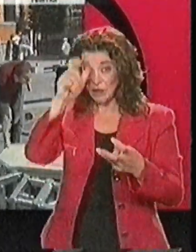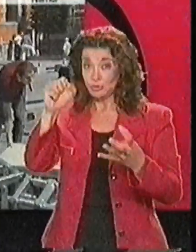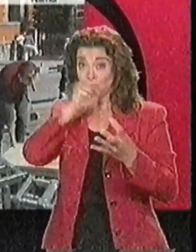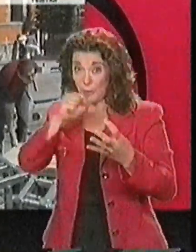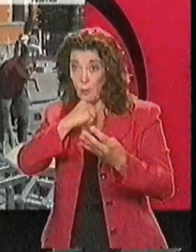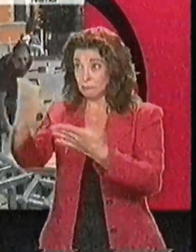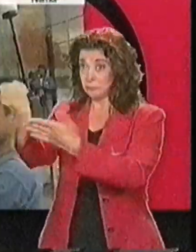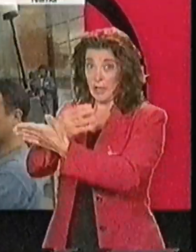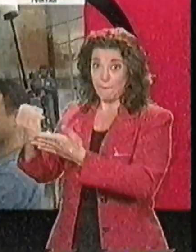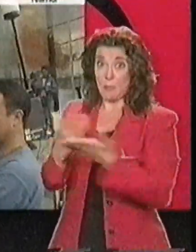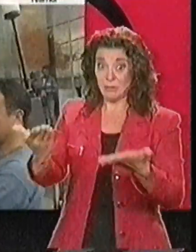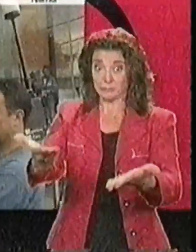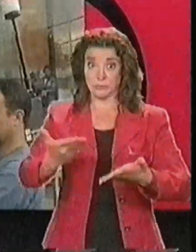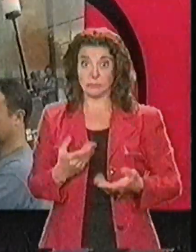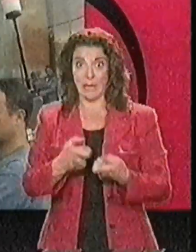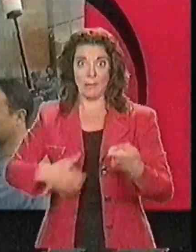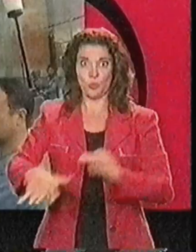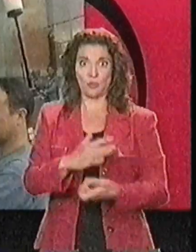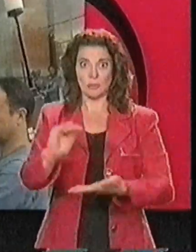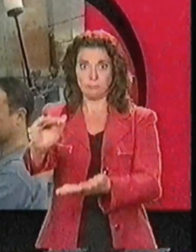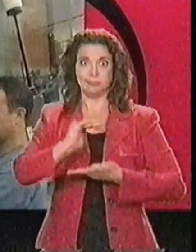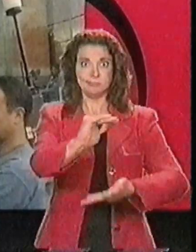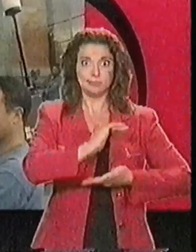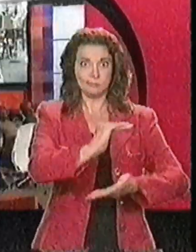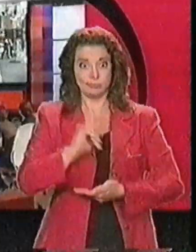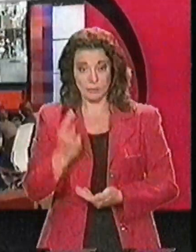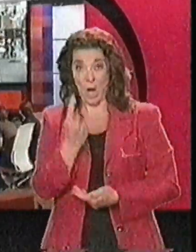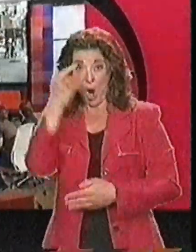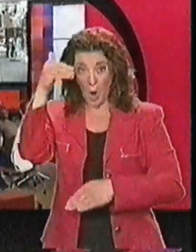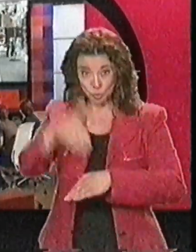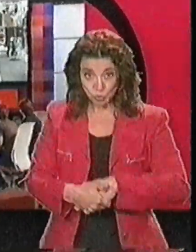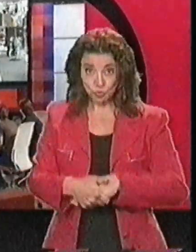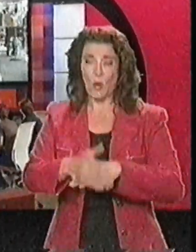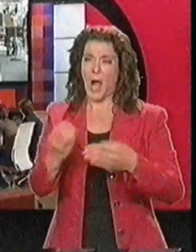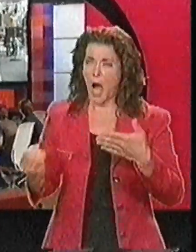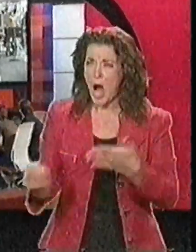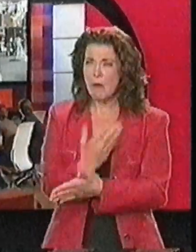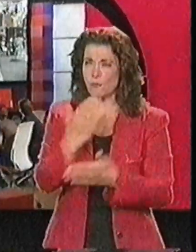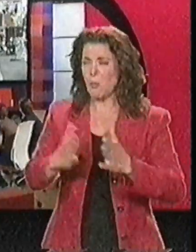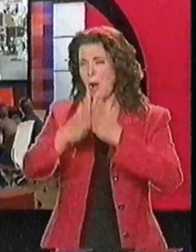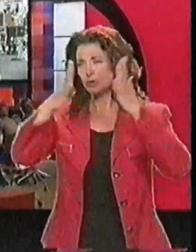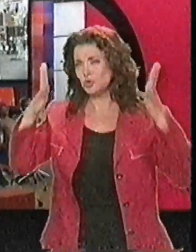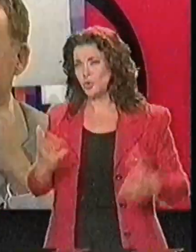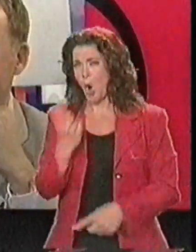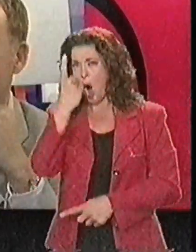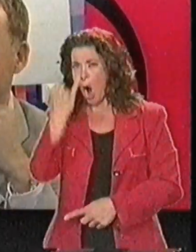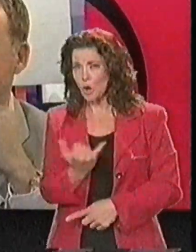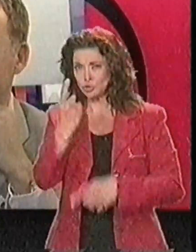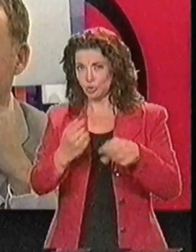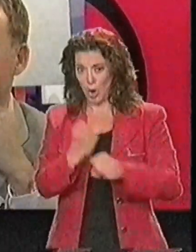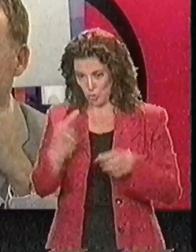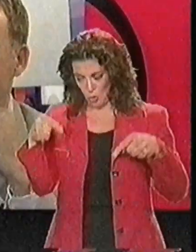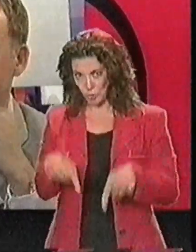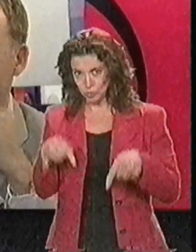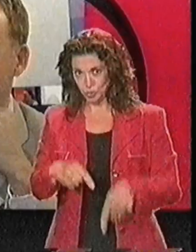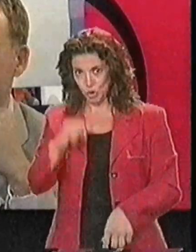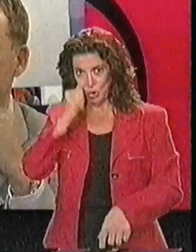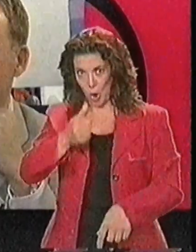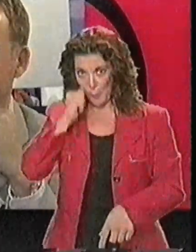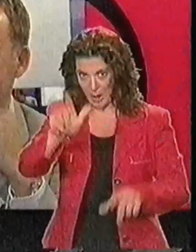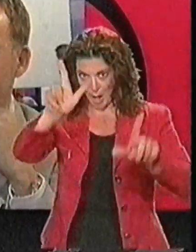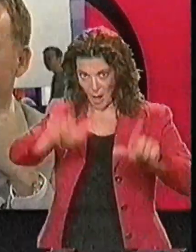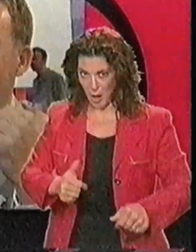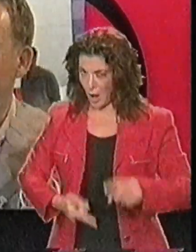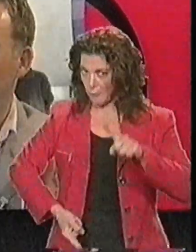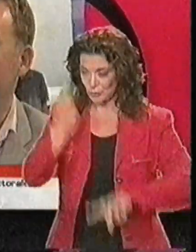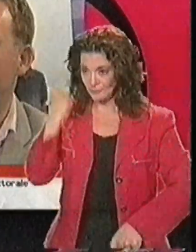Mons. C'est la soirée de l'info, une des plus importantes de l'année pour la RTBF. Quels sont, disons, les ingrédients principaux pour qu'une soirée comme celle-là soit